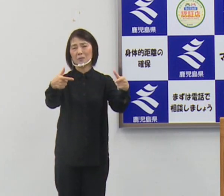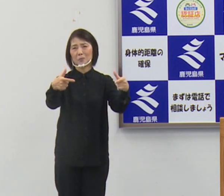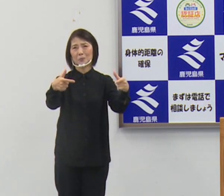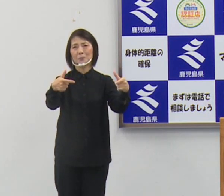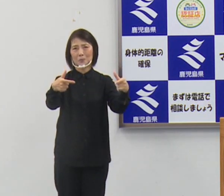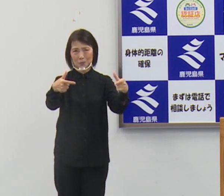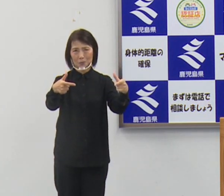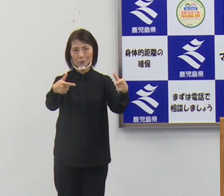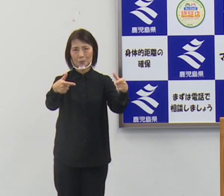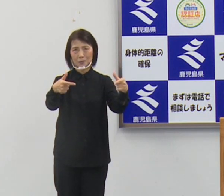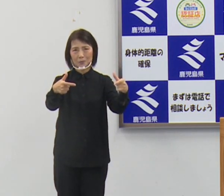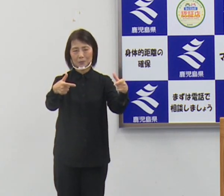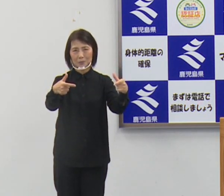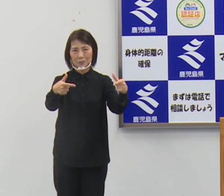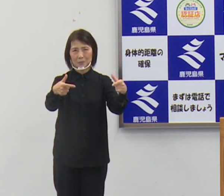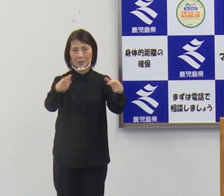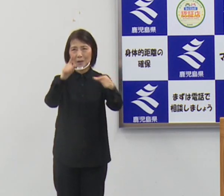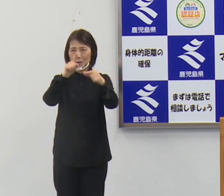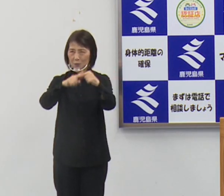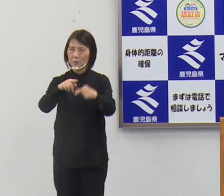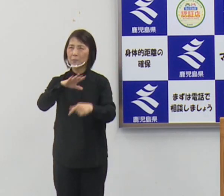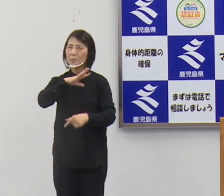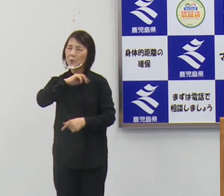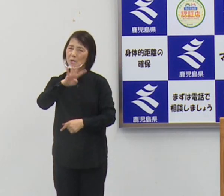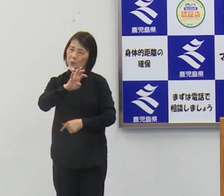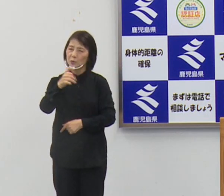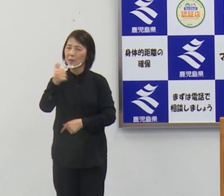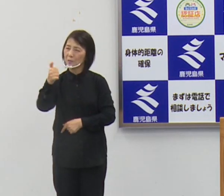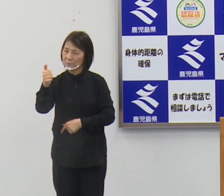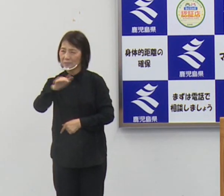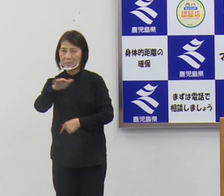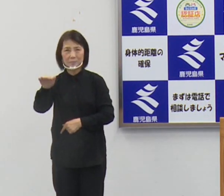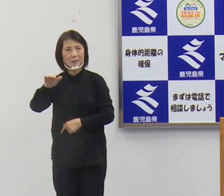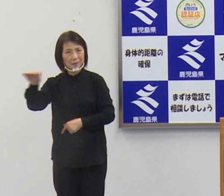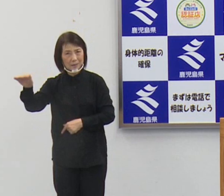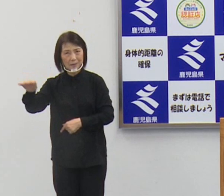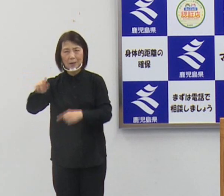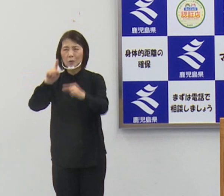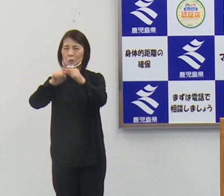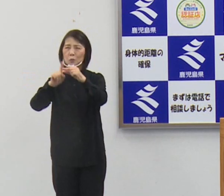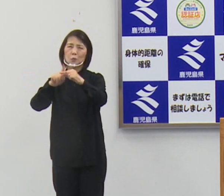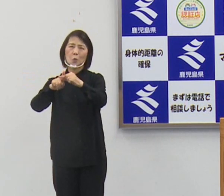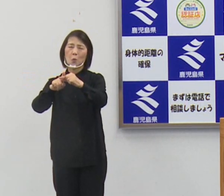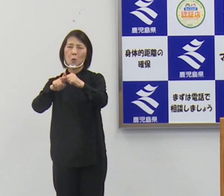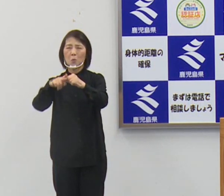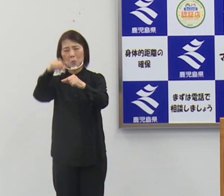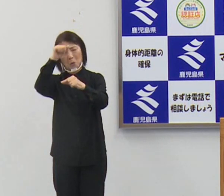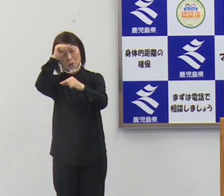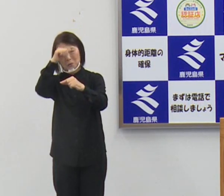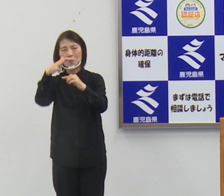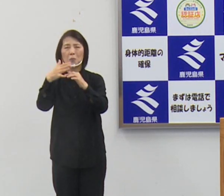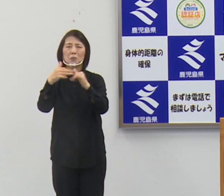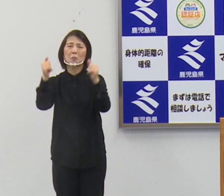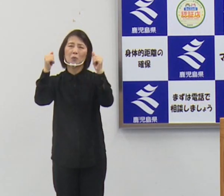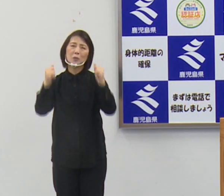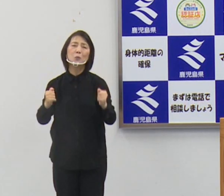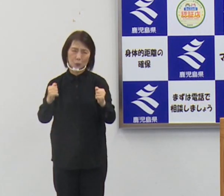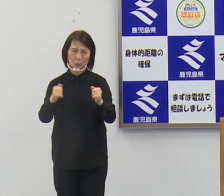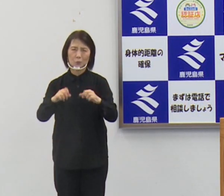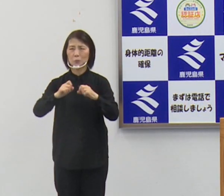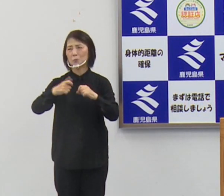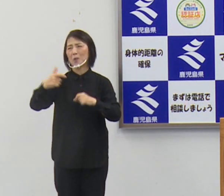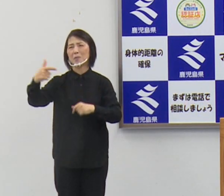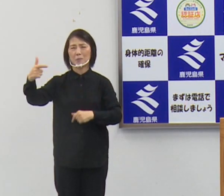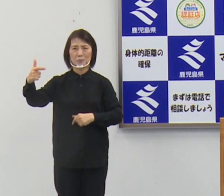また、中年40代50代の方で、中等症になって長く入院している方も増えてき